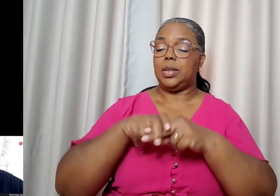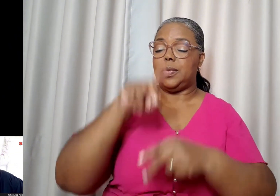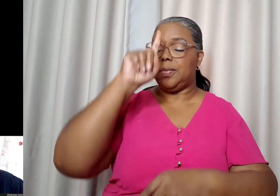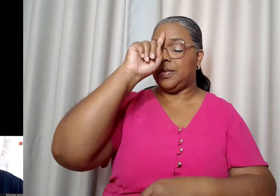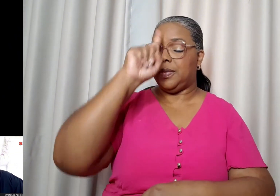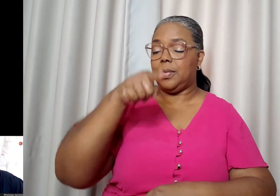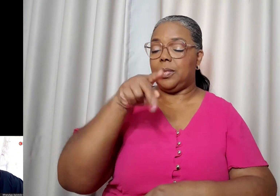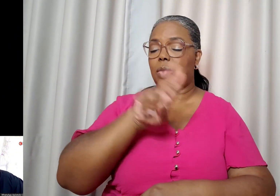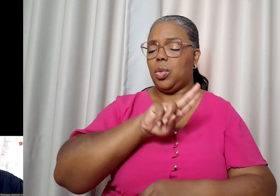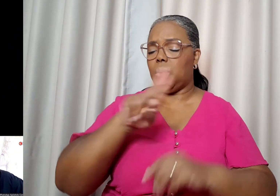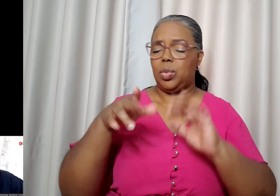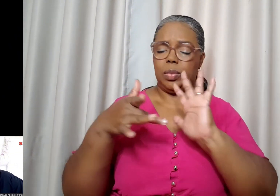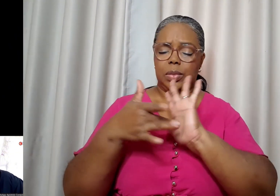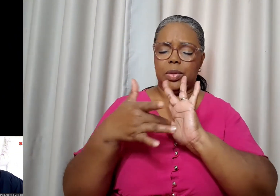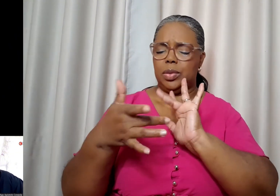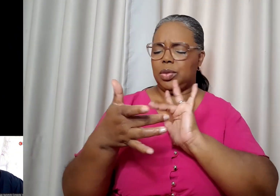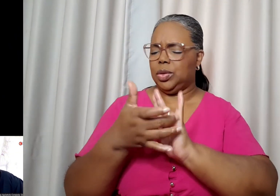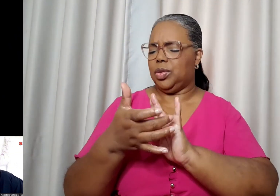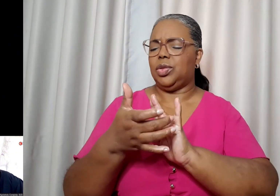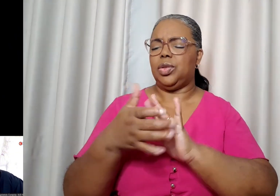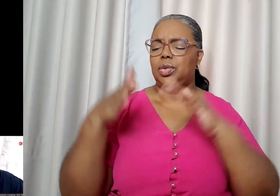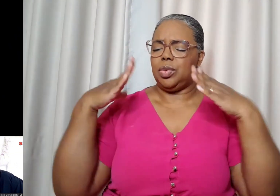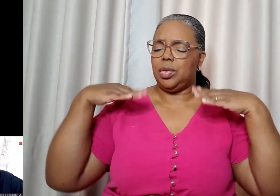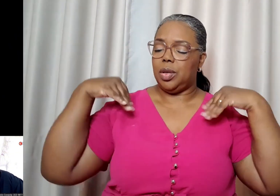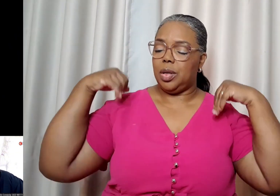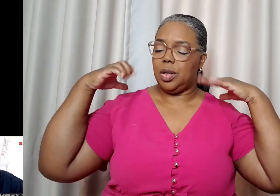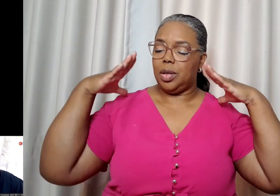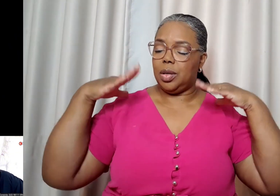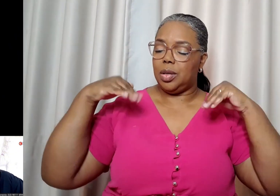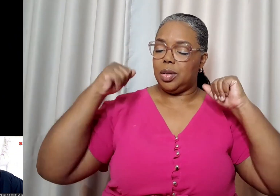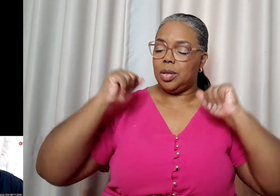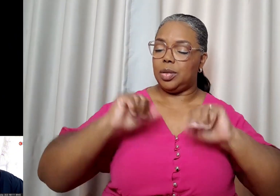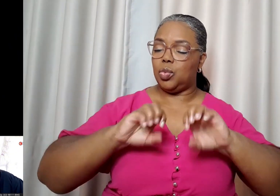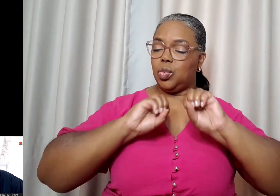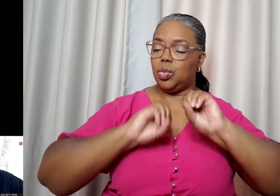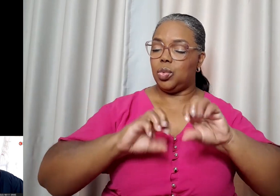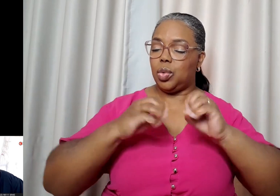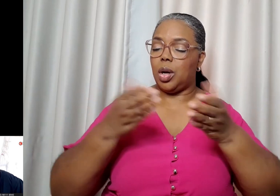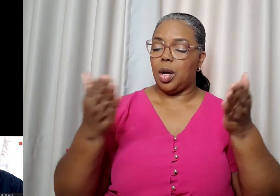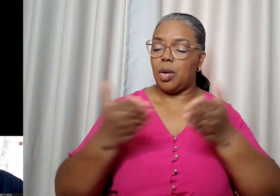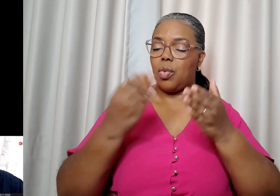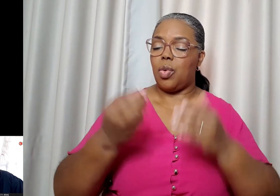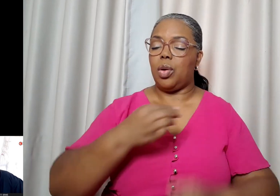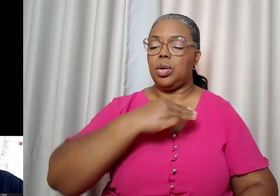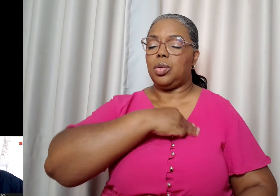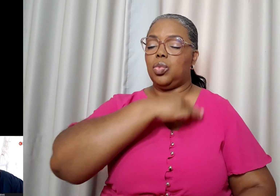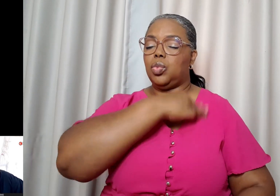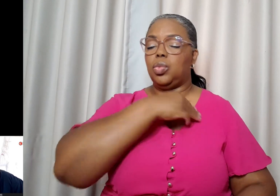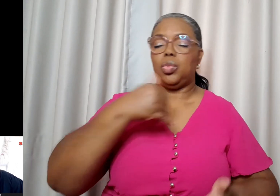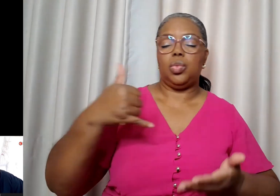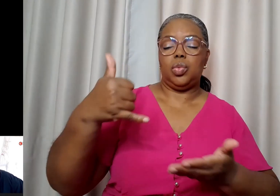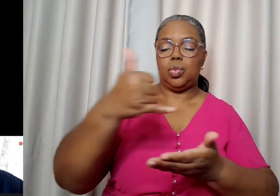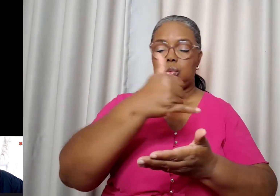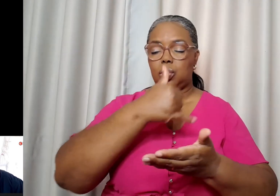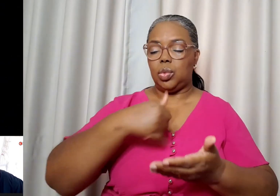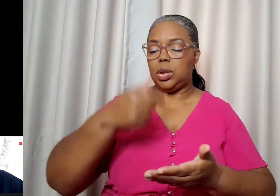Jesus, Senhor, que esses anjos ministradores agora ministrem uma unção nova, uma unção tremenda, uma